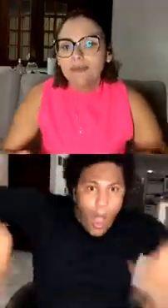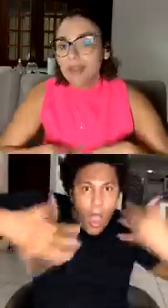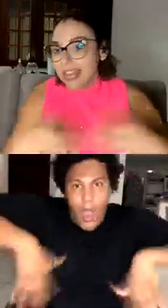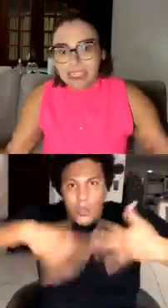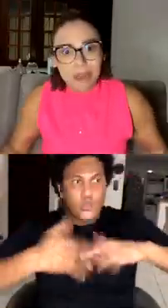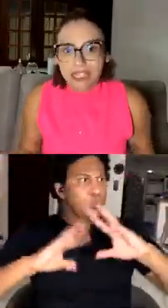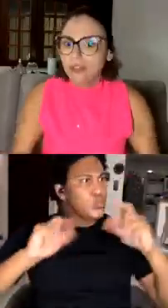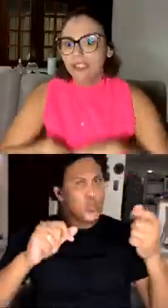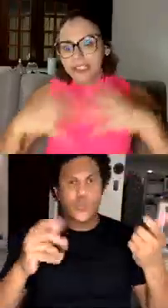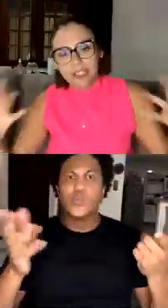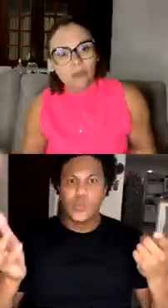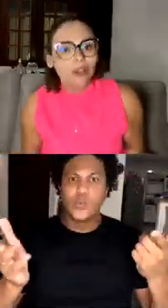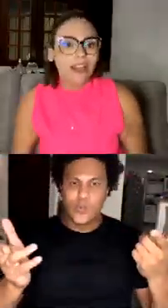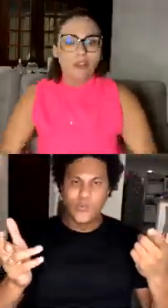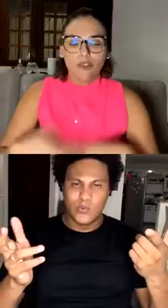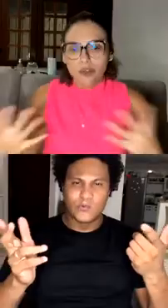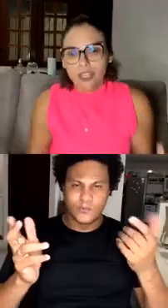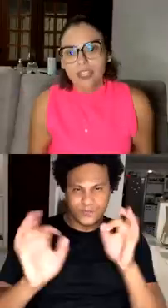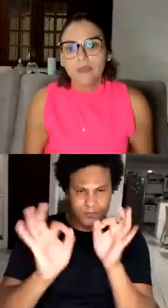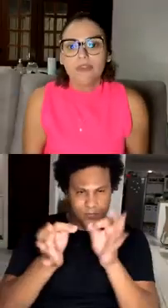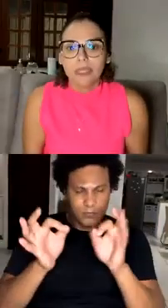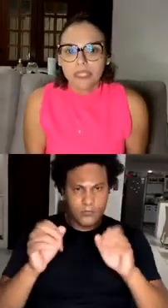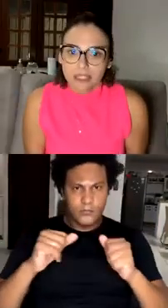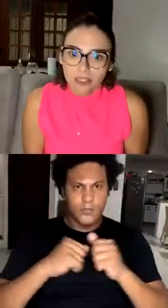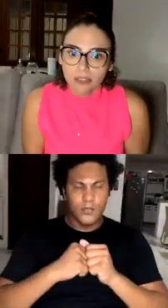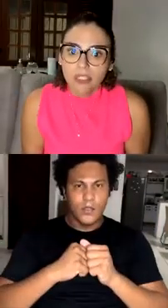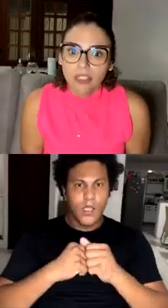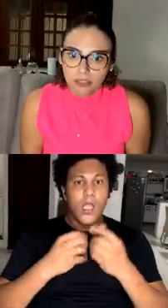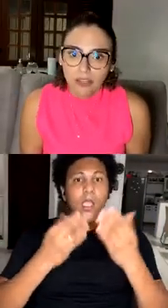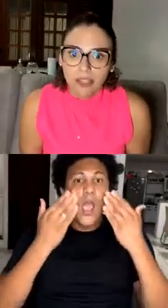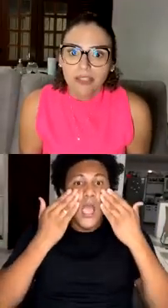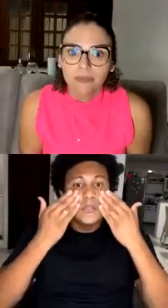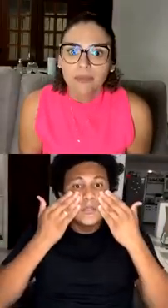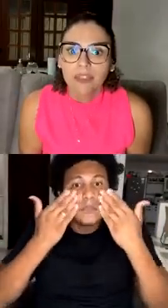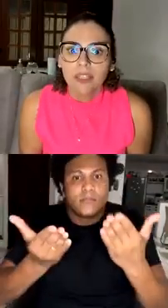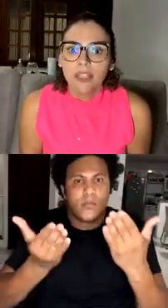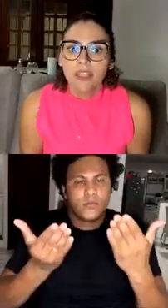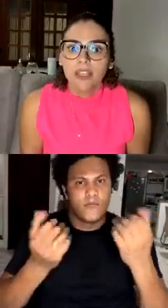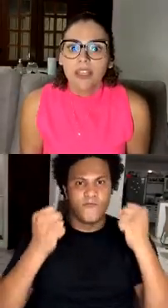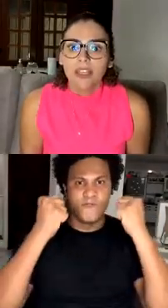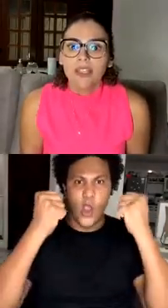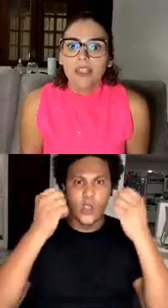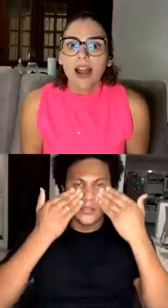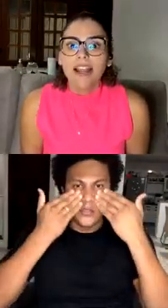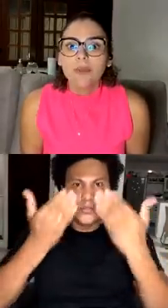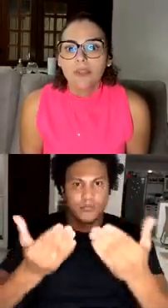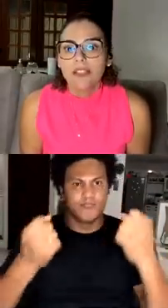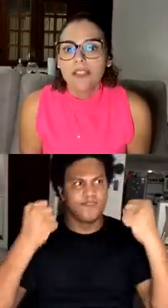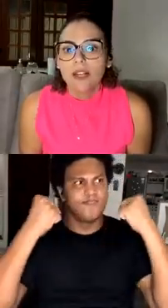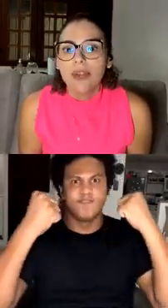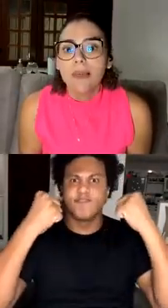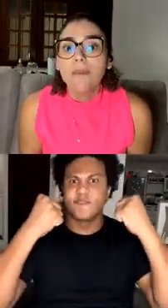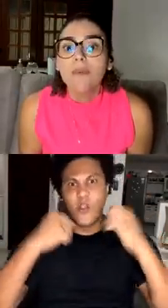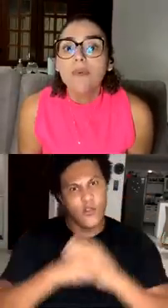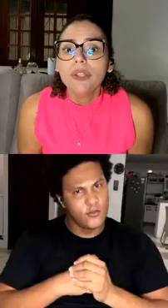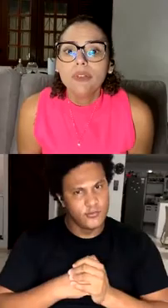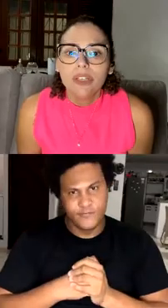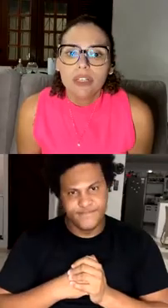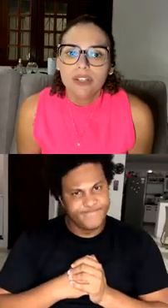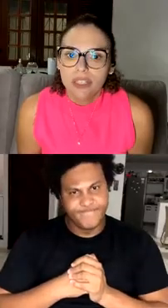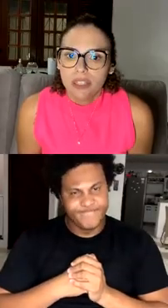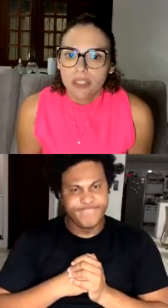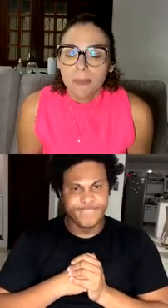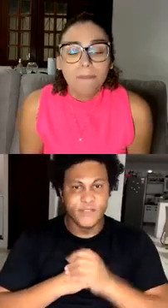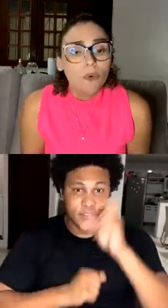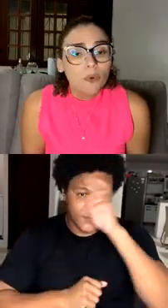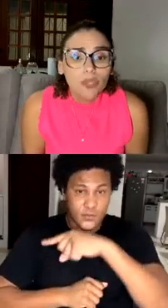aulas querem saber o que está acontecendo com aquele alvoroço, aquela movimentação, não é? Então, a exposição, ela é muito